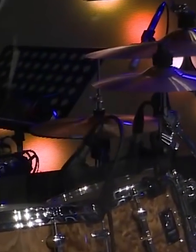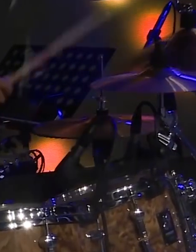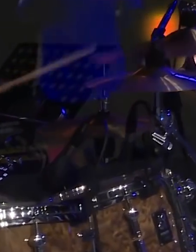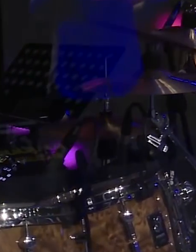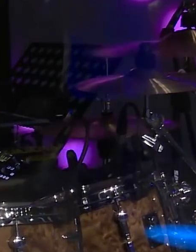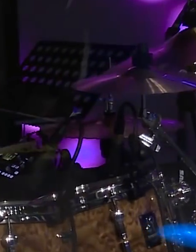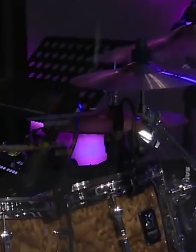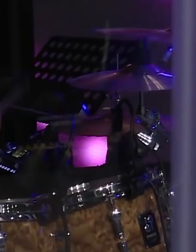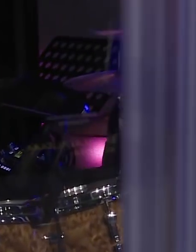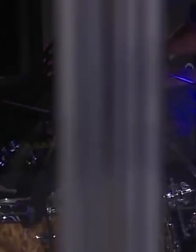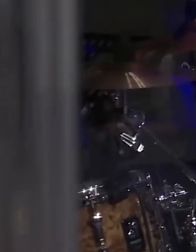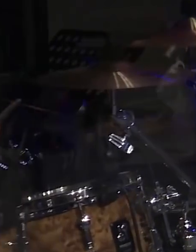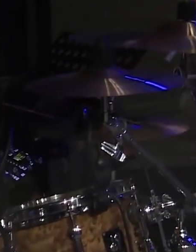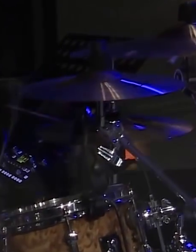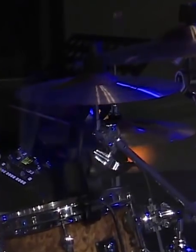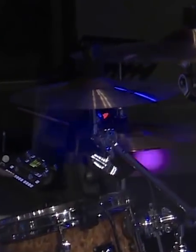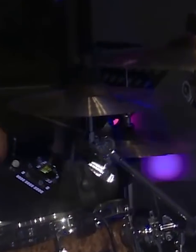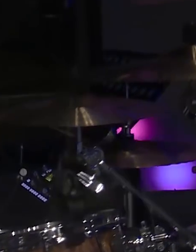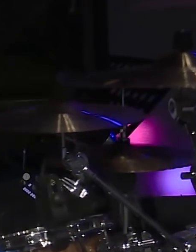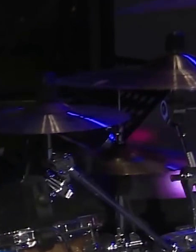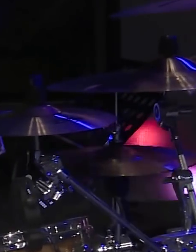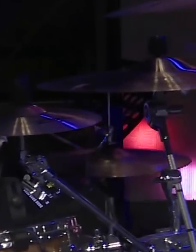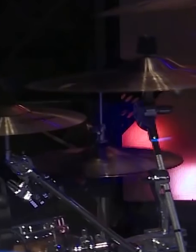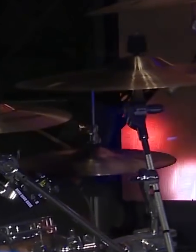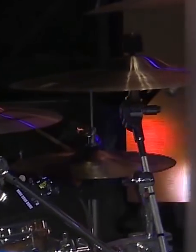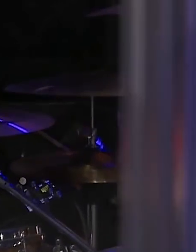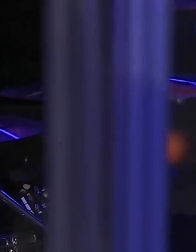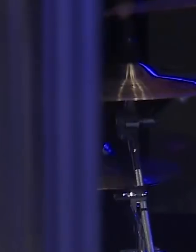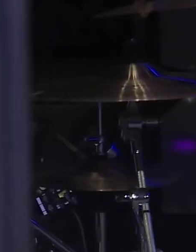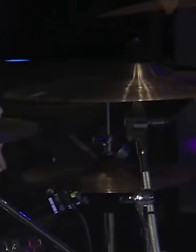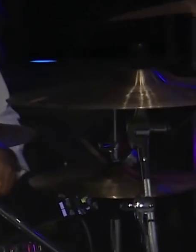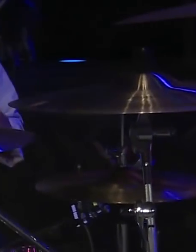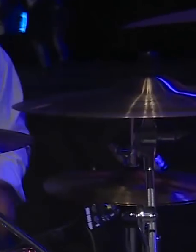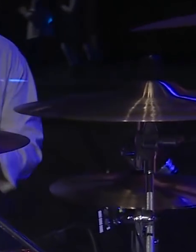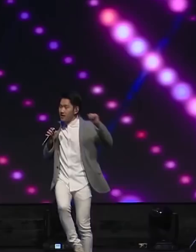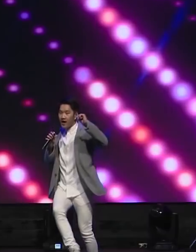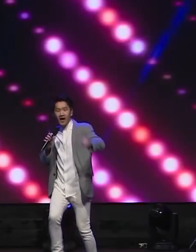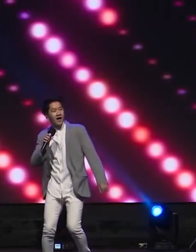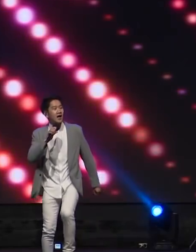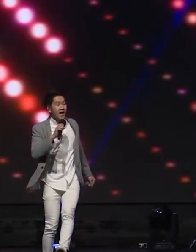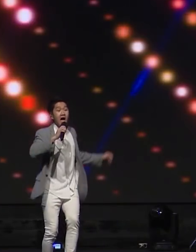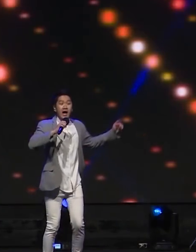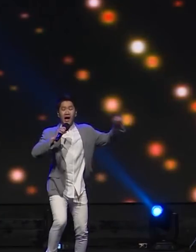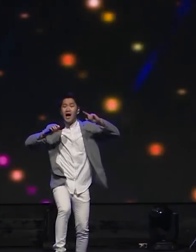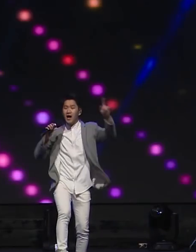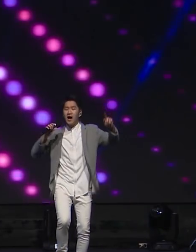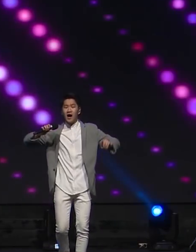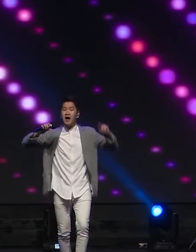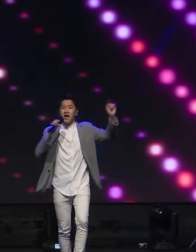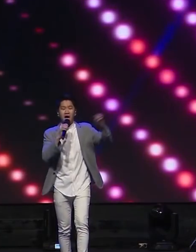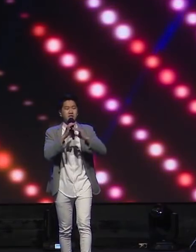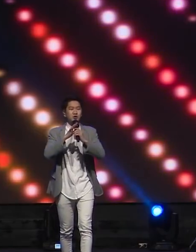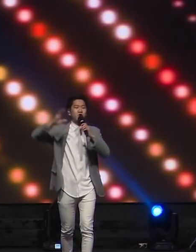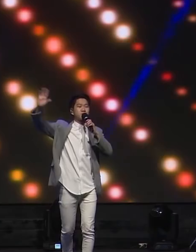la la la la la la la la la. I will